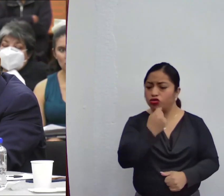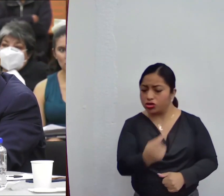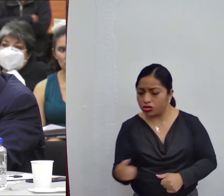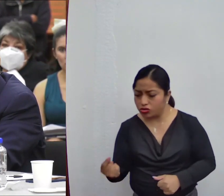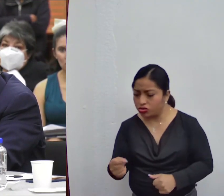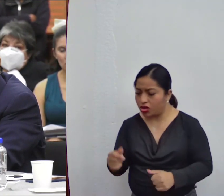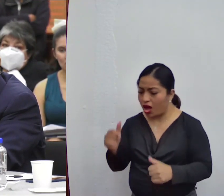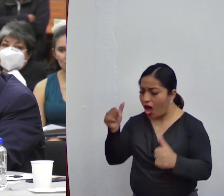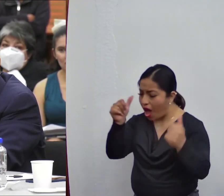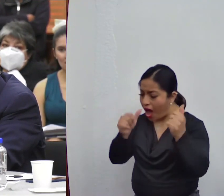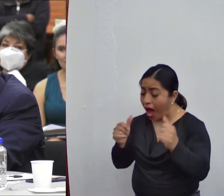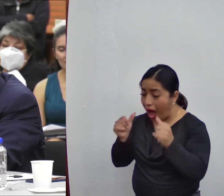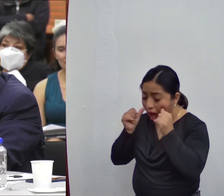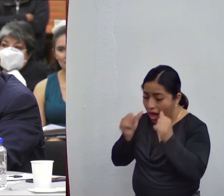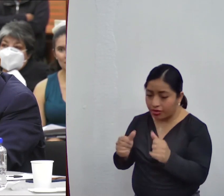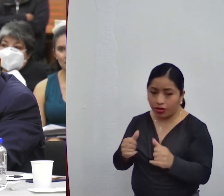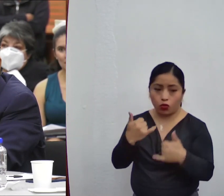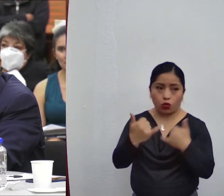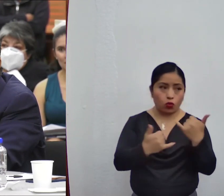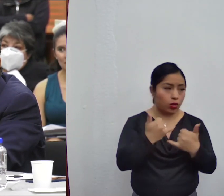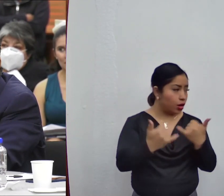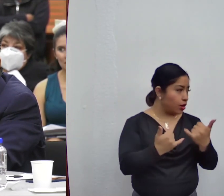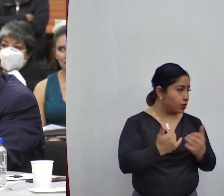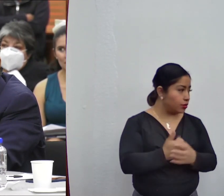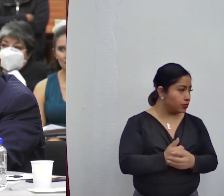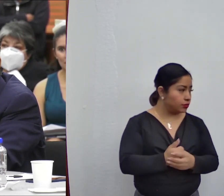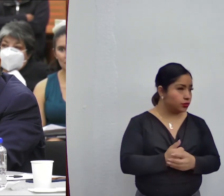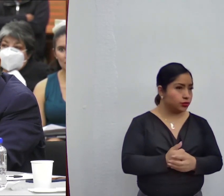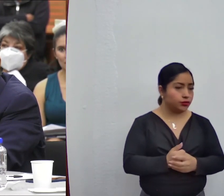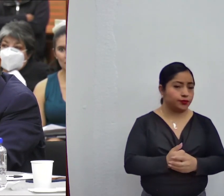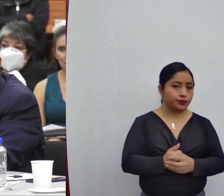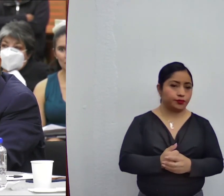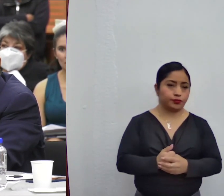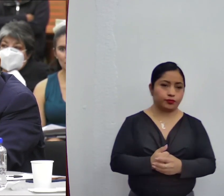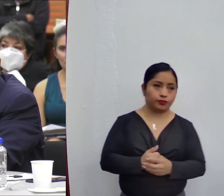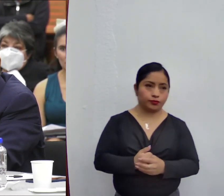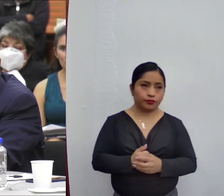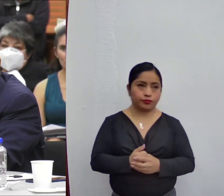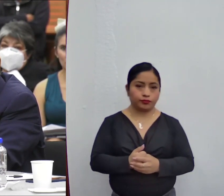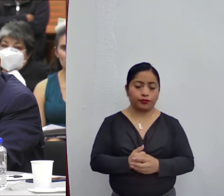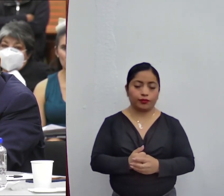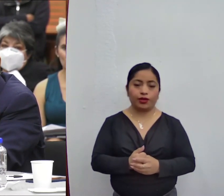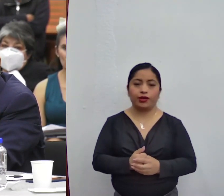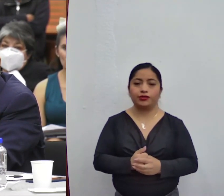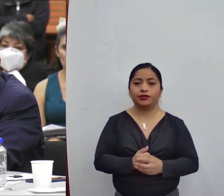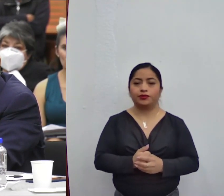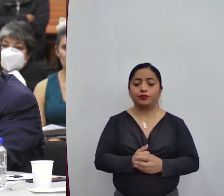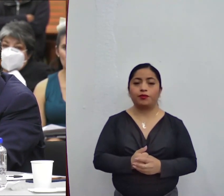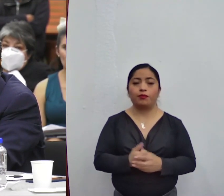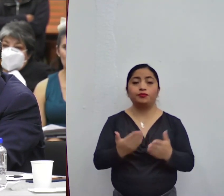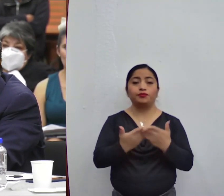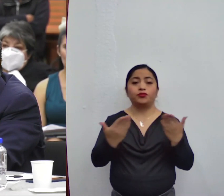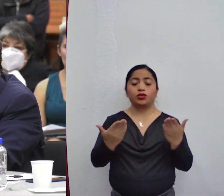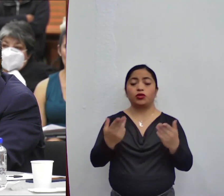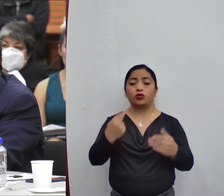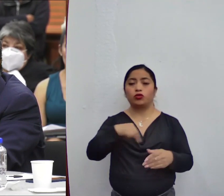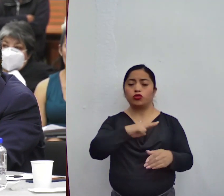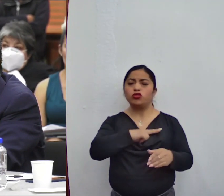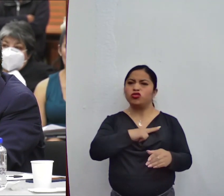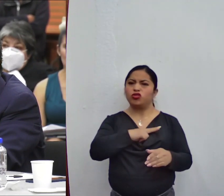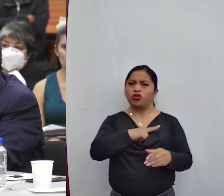puedas jugar. Entonces, perdón, me quedé con la interpretación de que estábamos en contra de todas